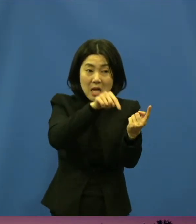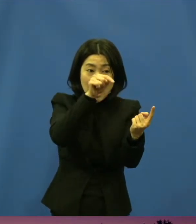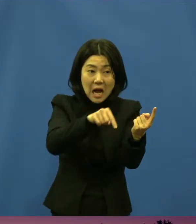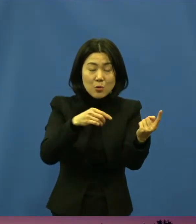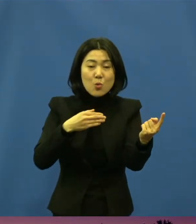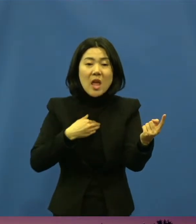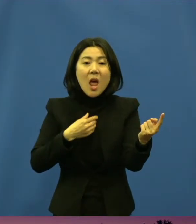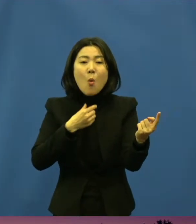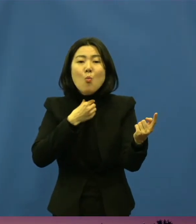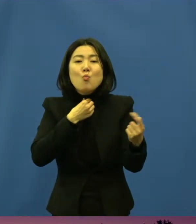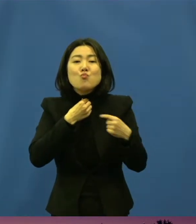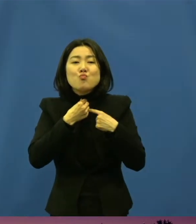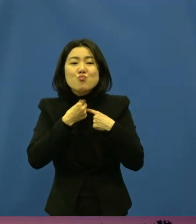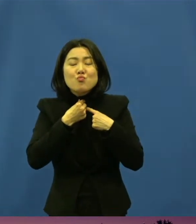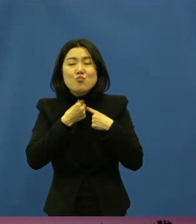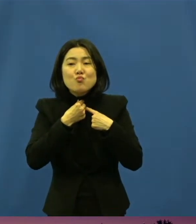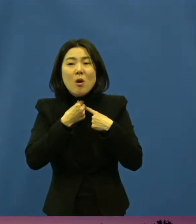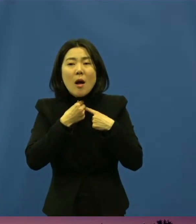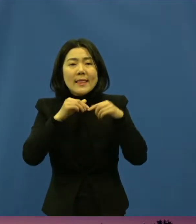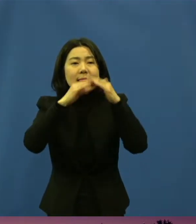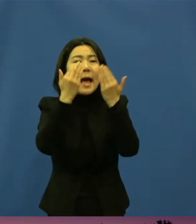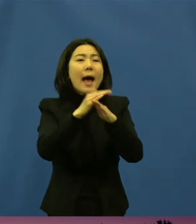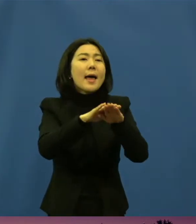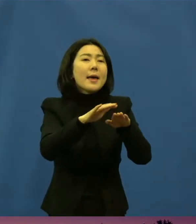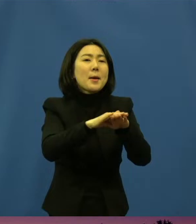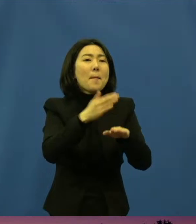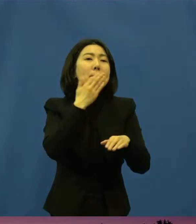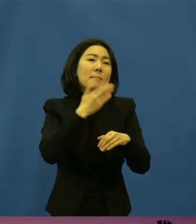해결할 수 있게 해줘요.